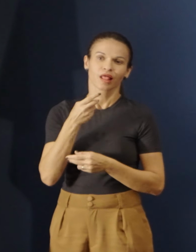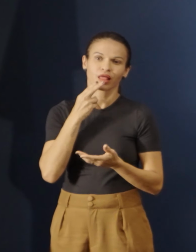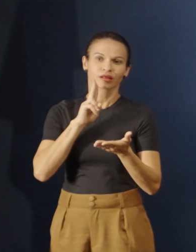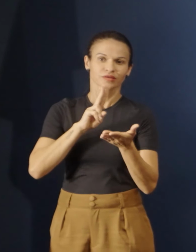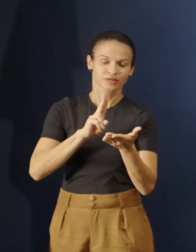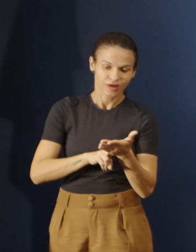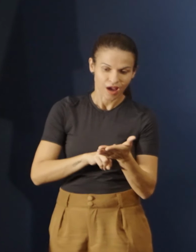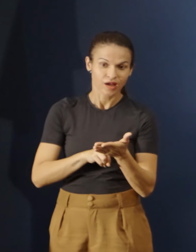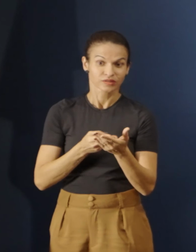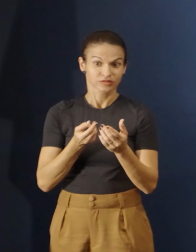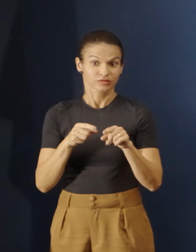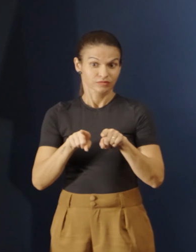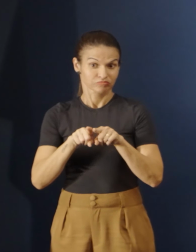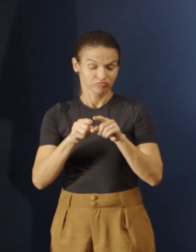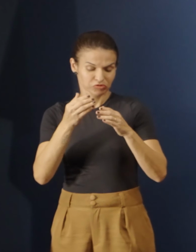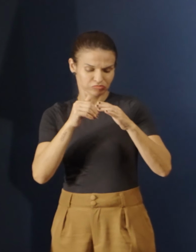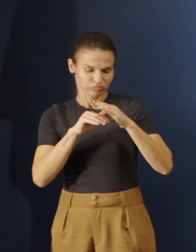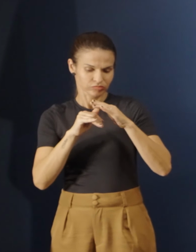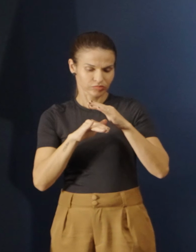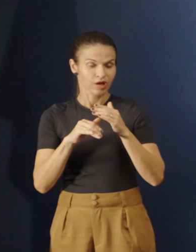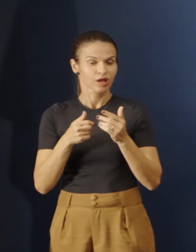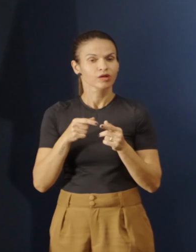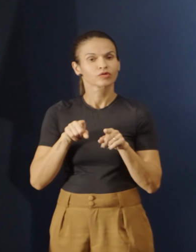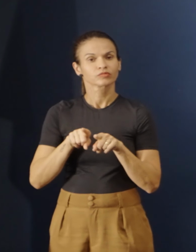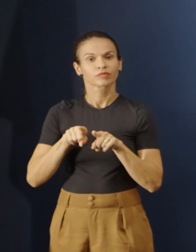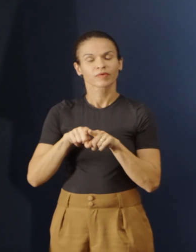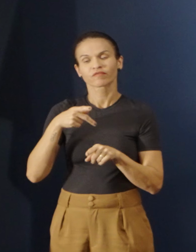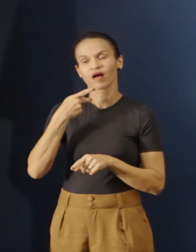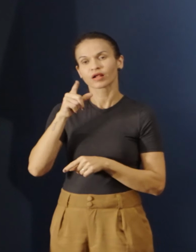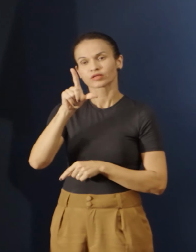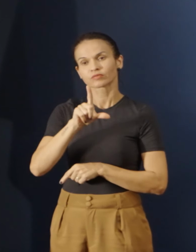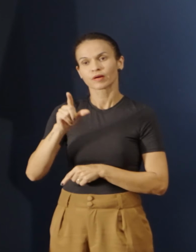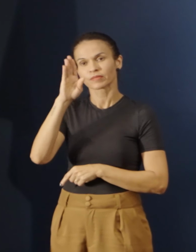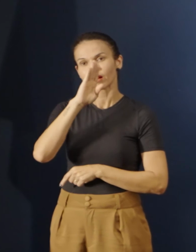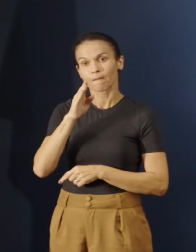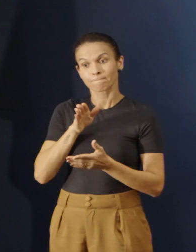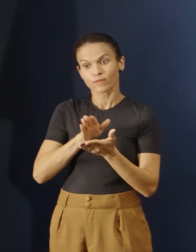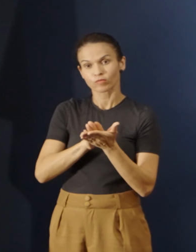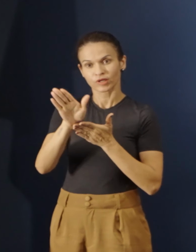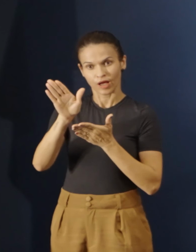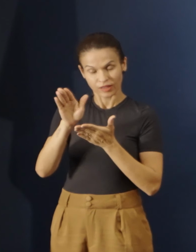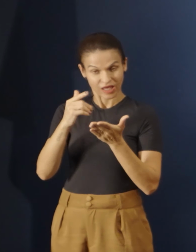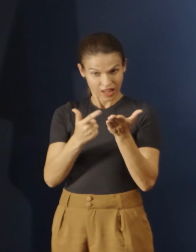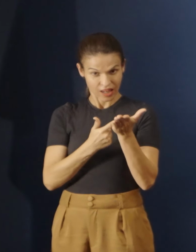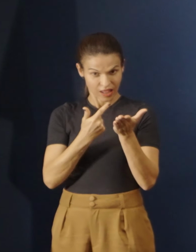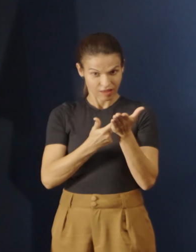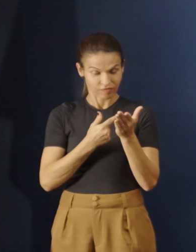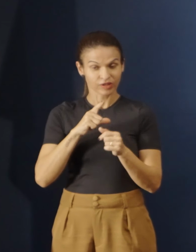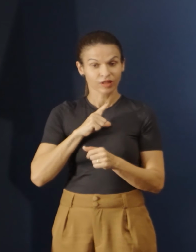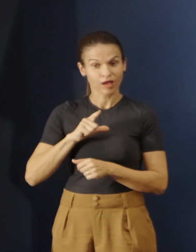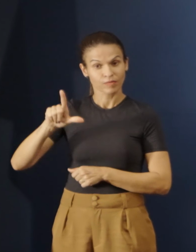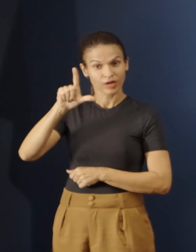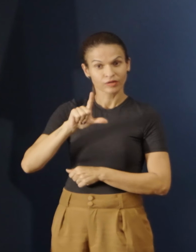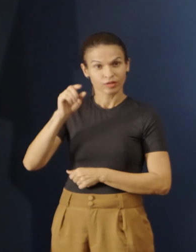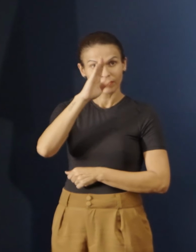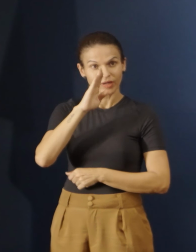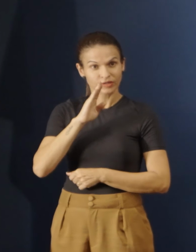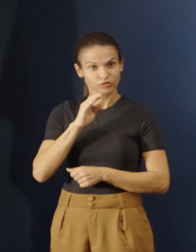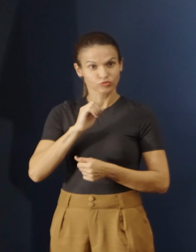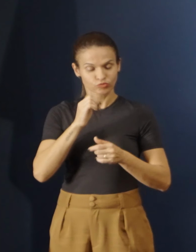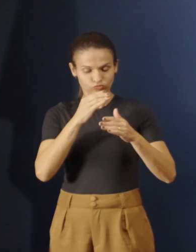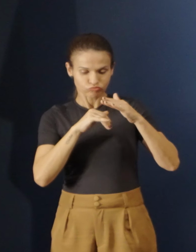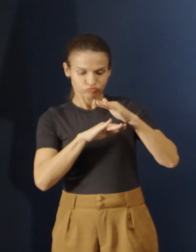correspondências, nesses arquivos. Eu costumo dizer que existe uma literatura brasileira publicada em livro, existe uma literatura brasileira dos